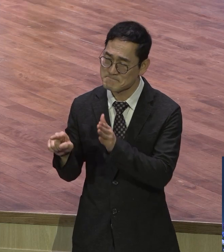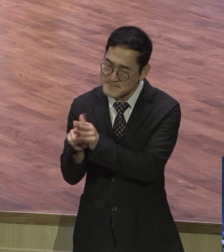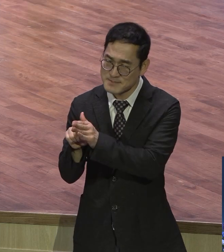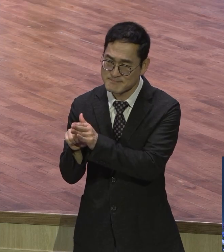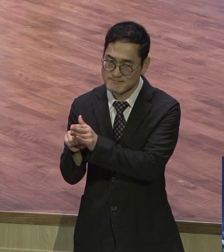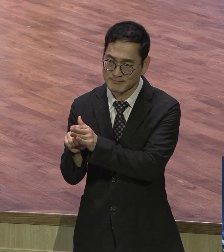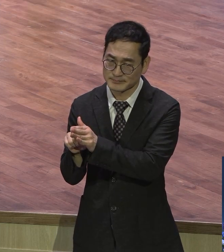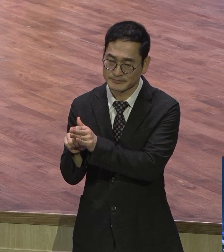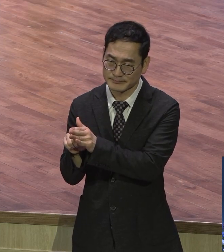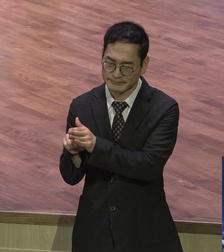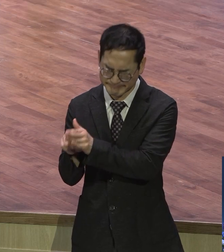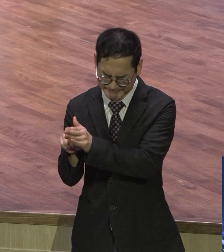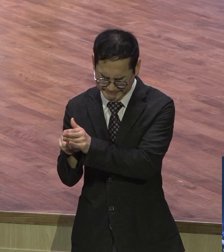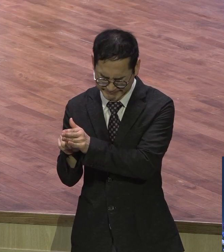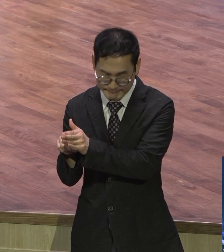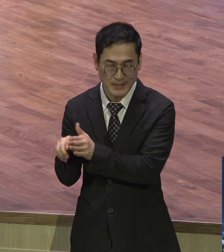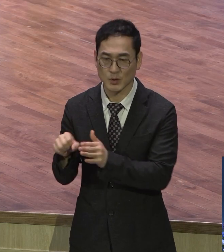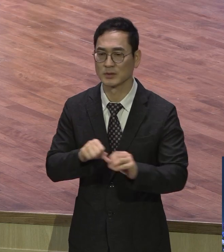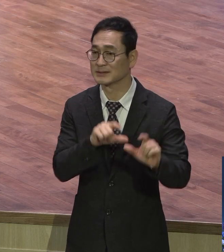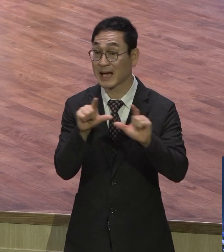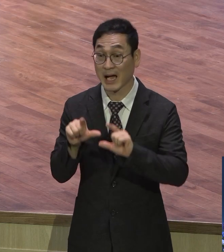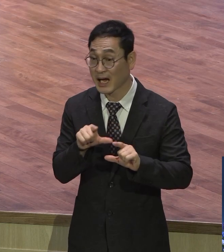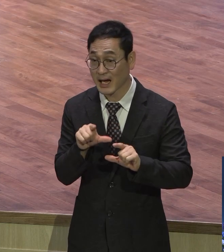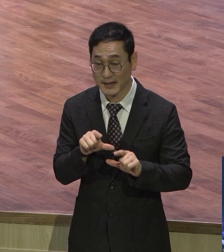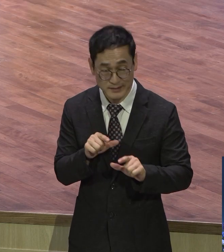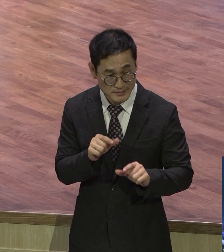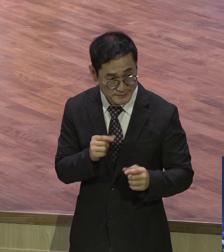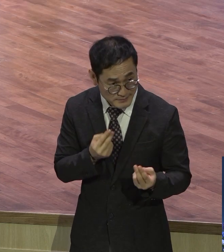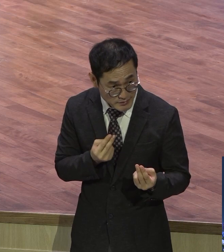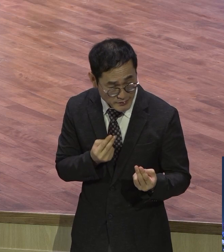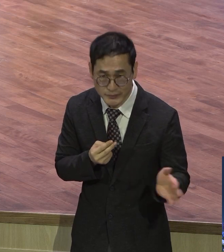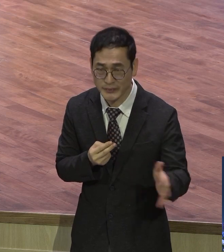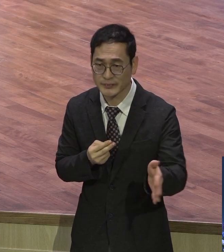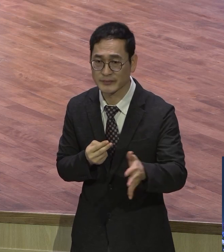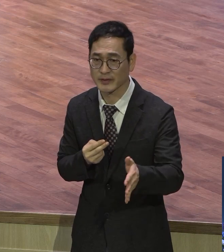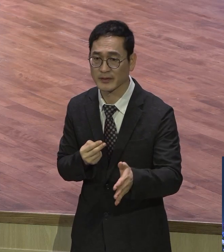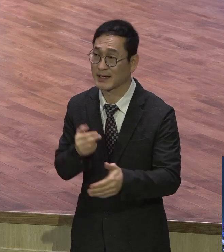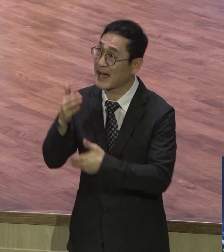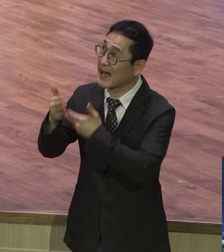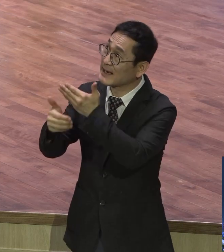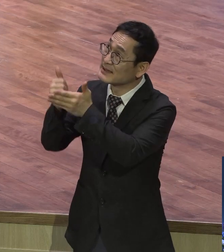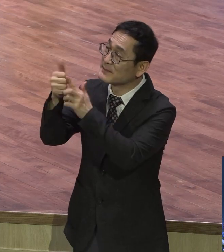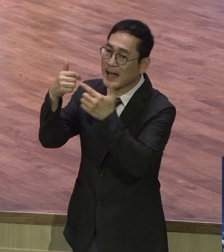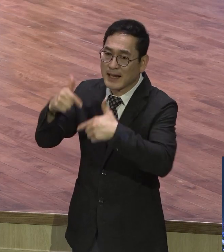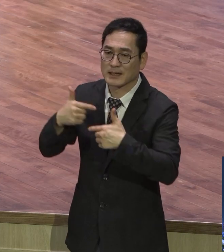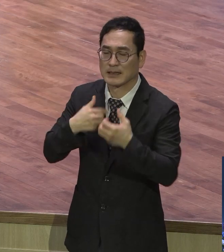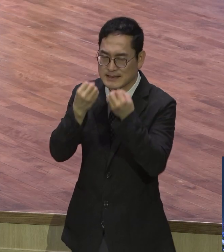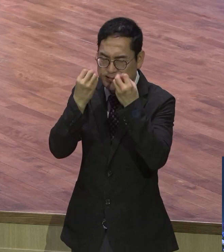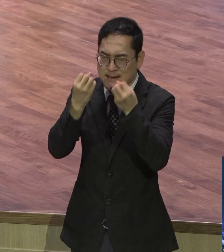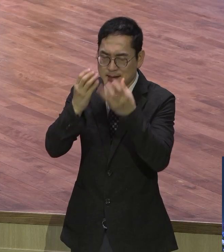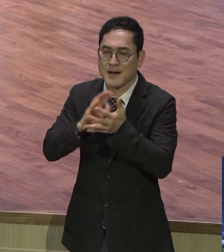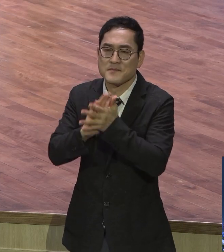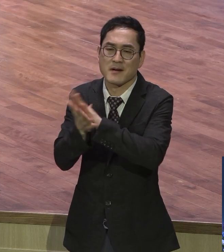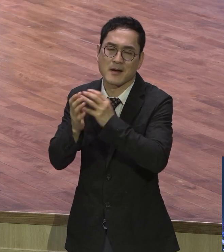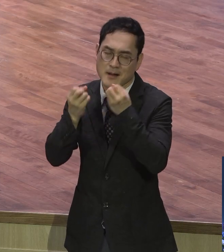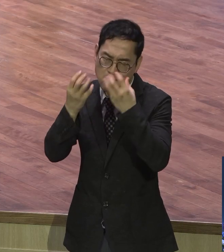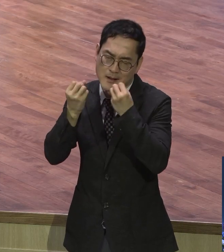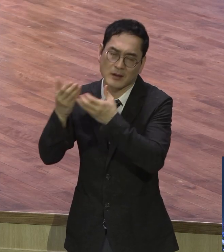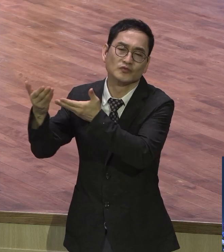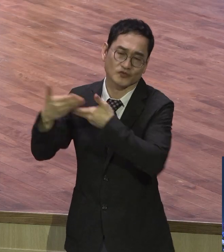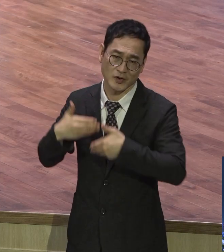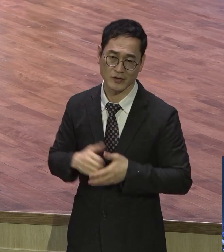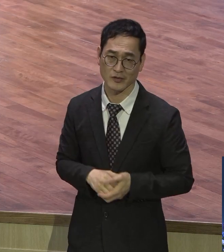내가 볼 거기가 없어요 근데 제가 처음 한 하나님 제가 모시고 있는 하나님은 나를 늘 새롭게 아세요 그럼